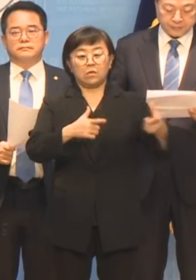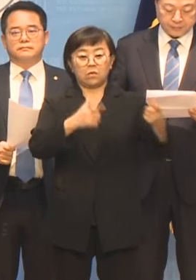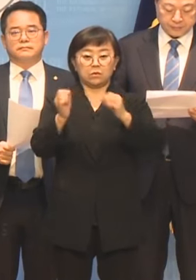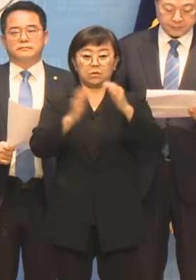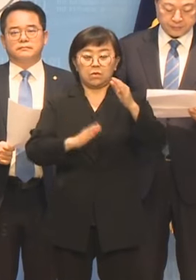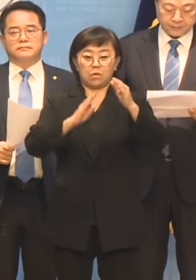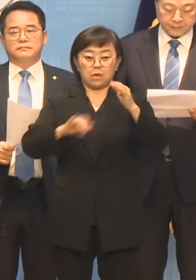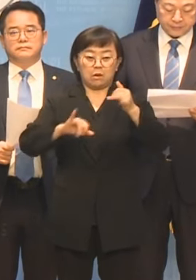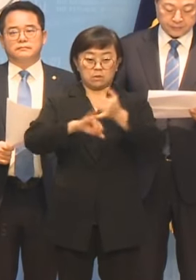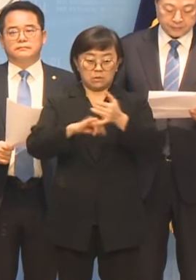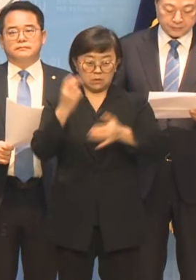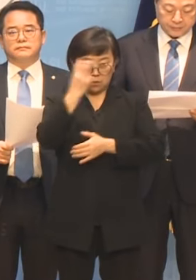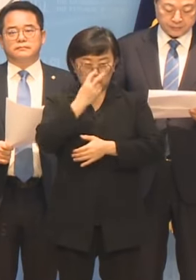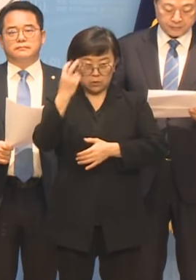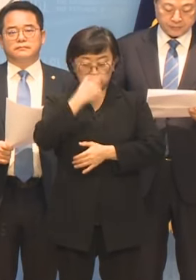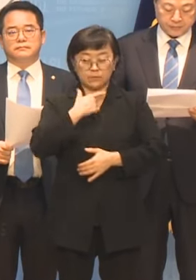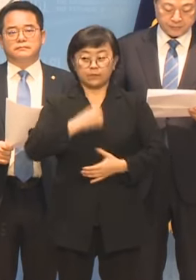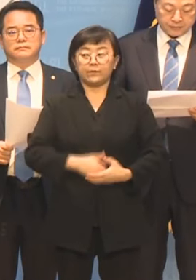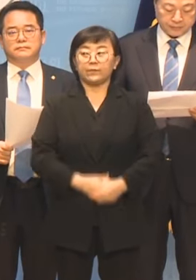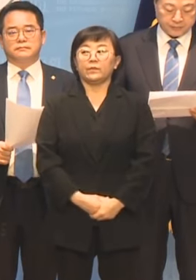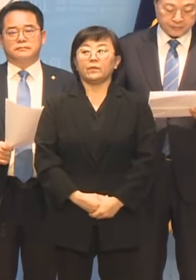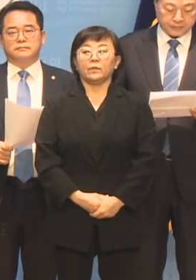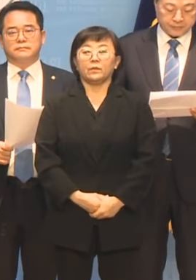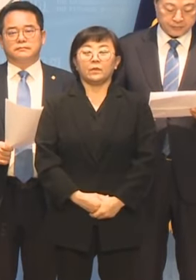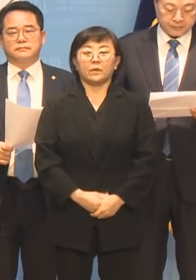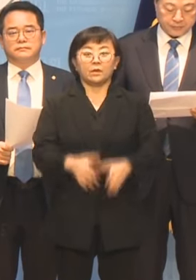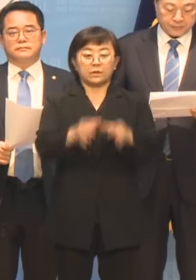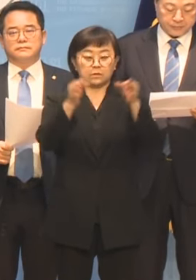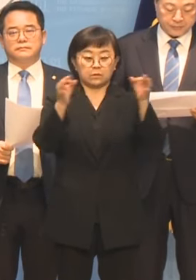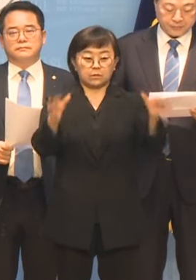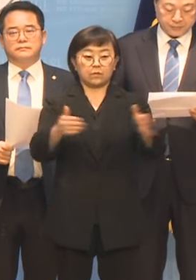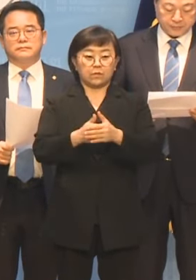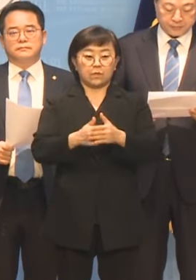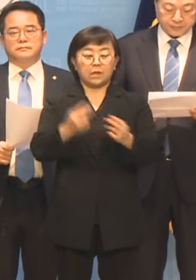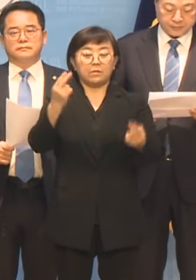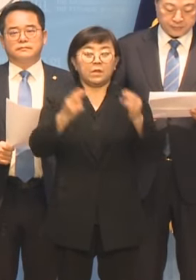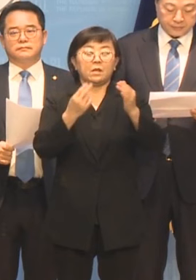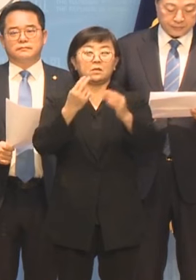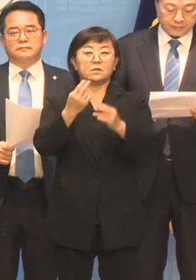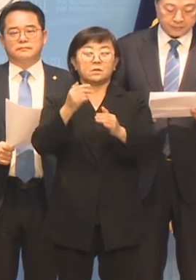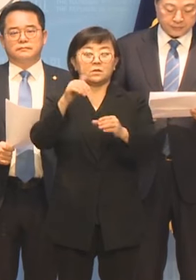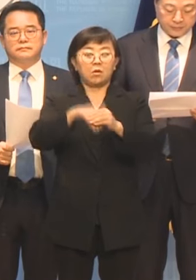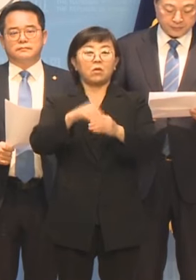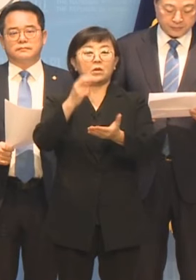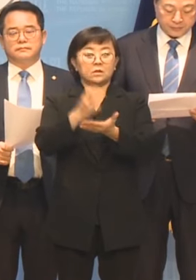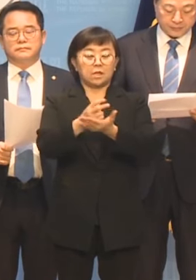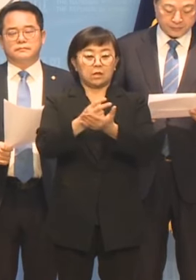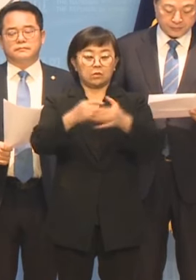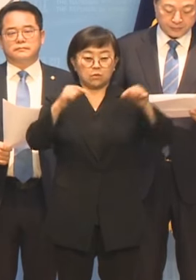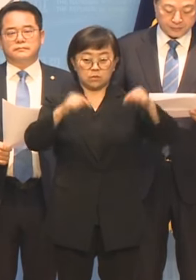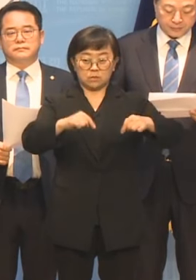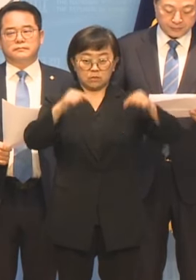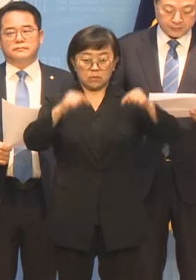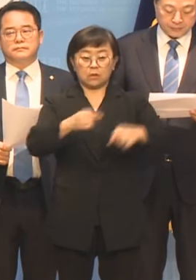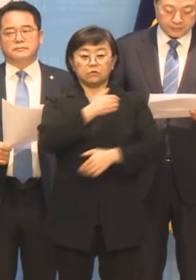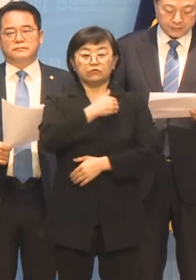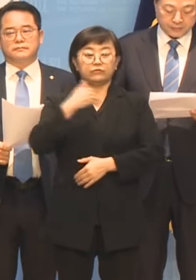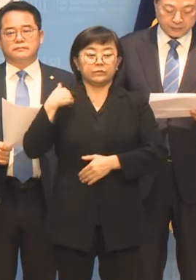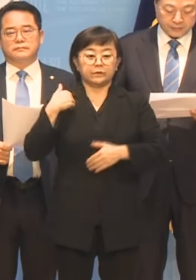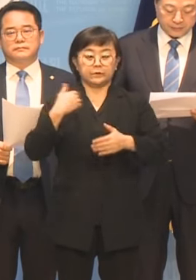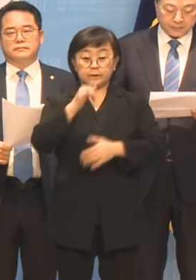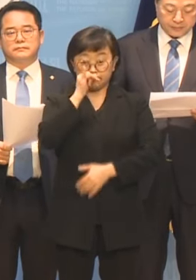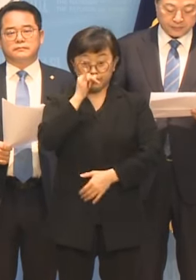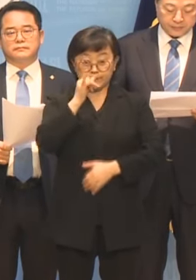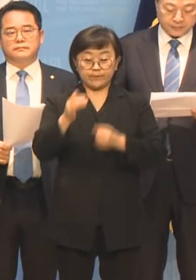공통공약으로 검토되기를 바랍니다. 그동안 비례선거제에 대한 당내 논의가 충분히 이뤄진